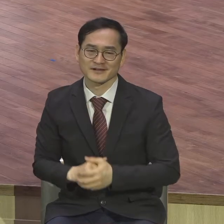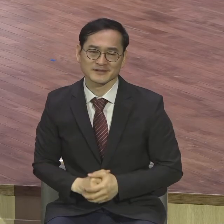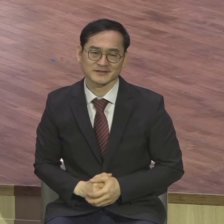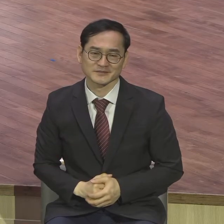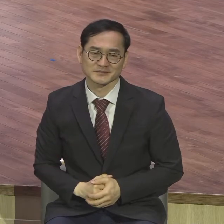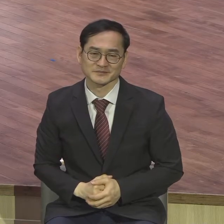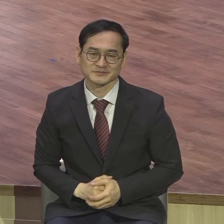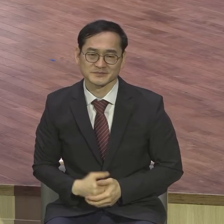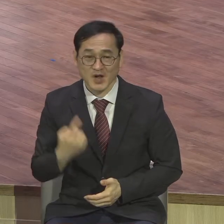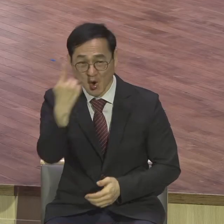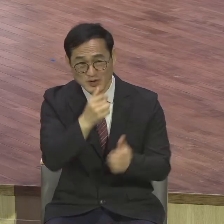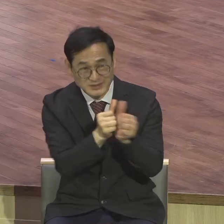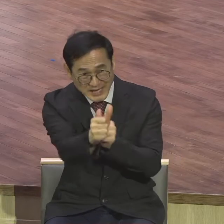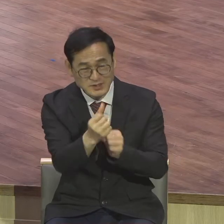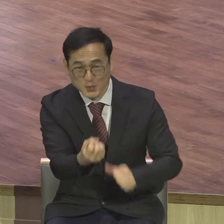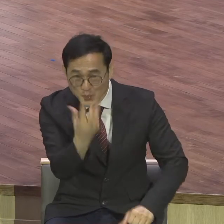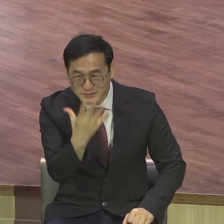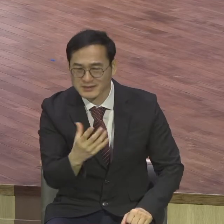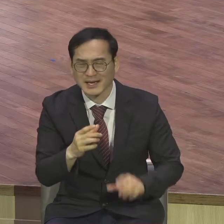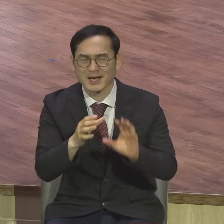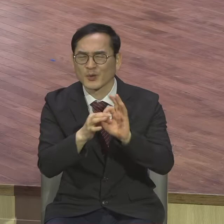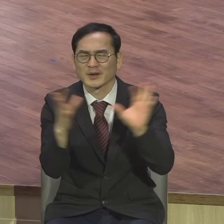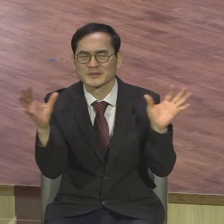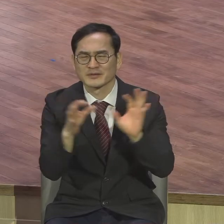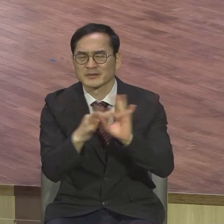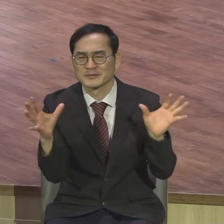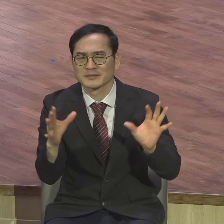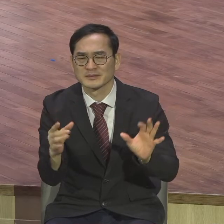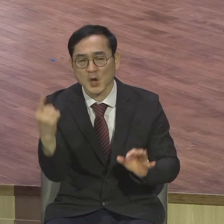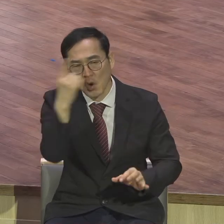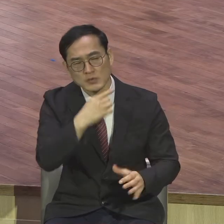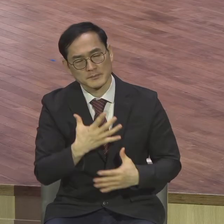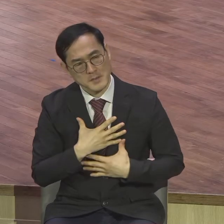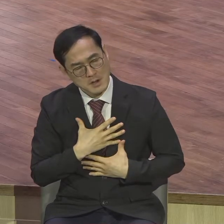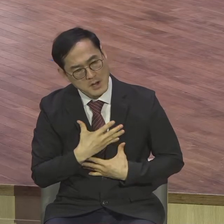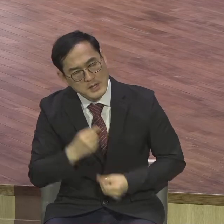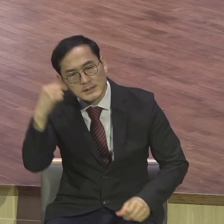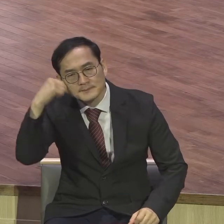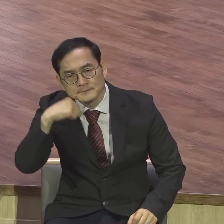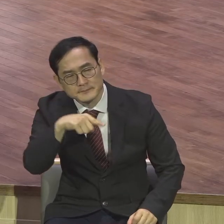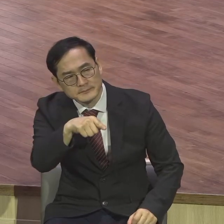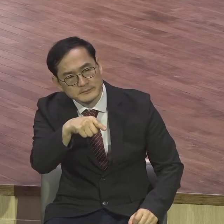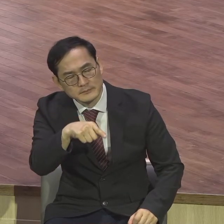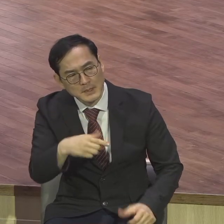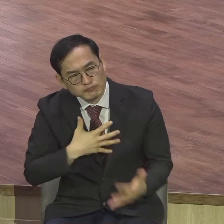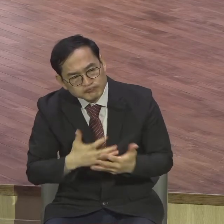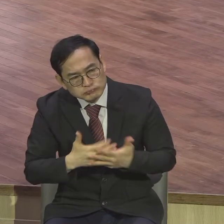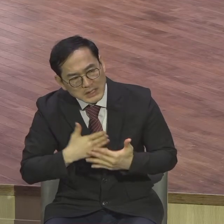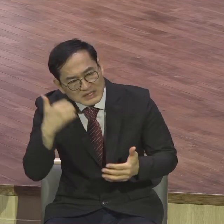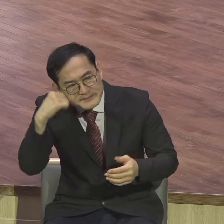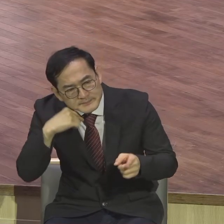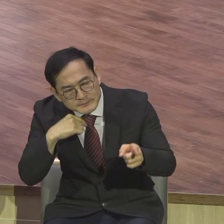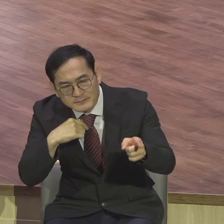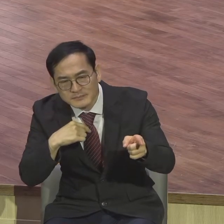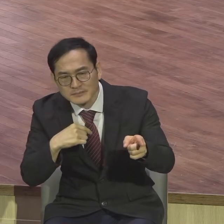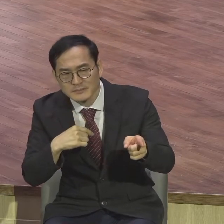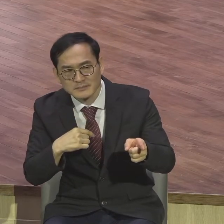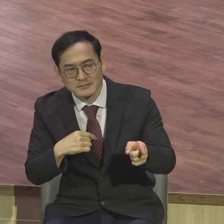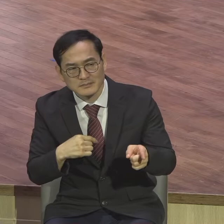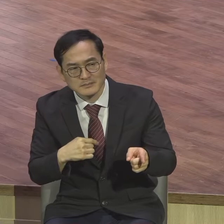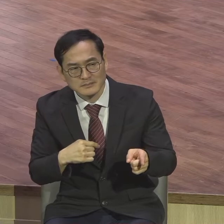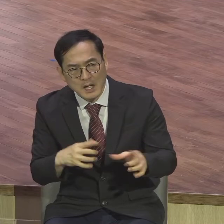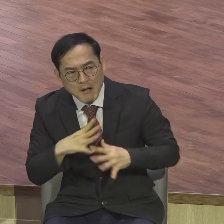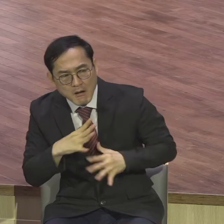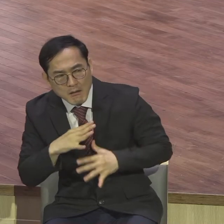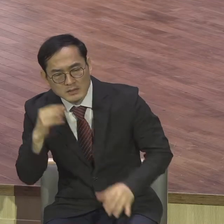그 말입니까? 편안해 보여요. 편안해 보여요. 편안해. 아이고